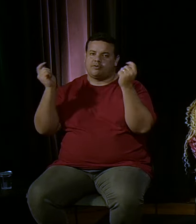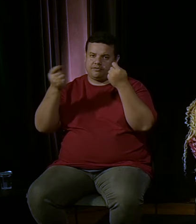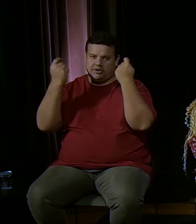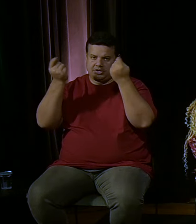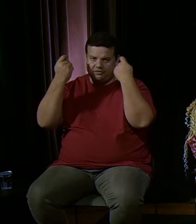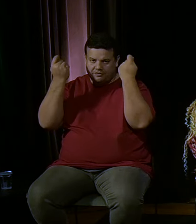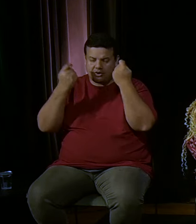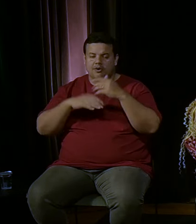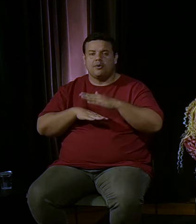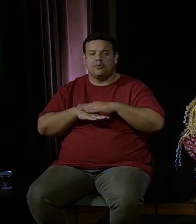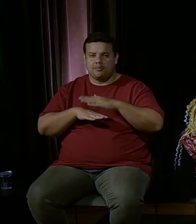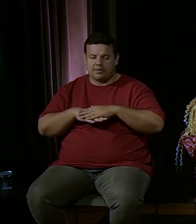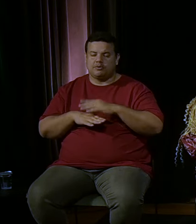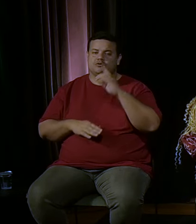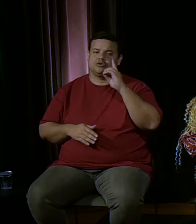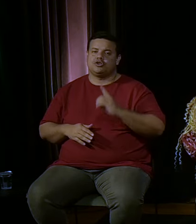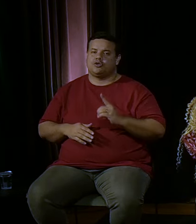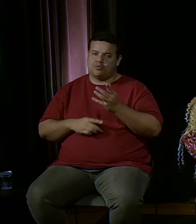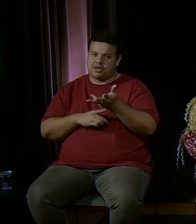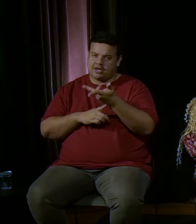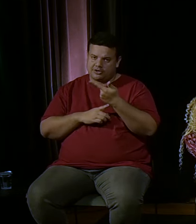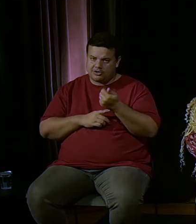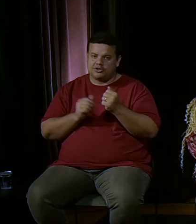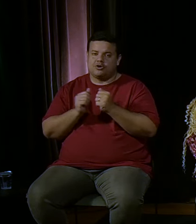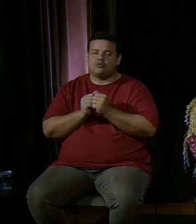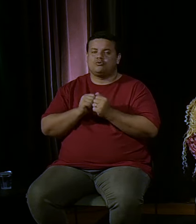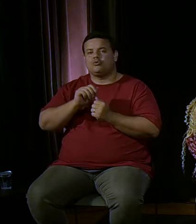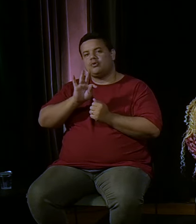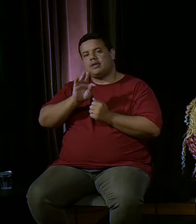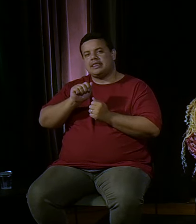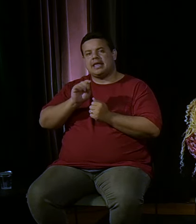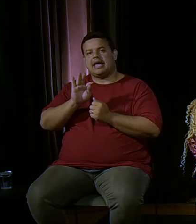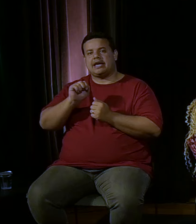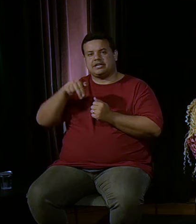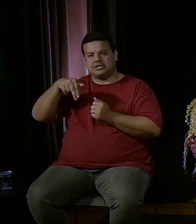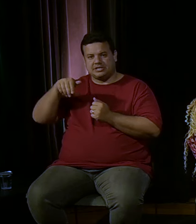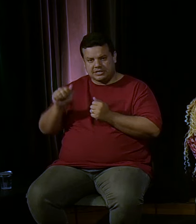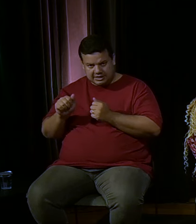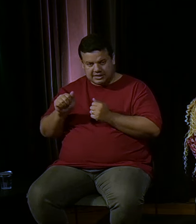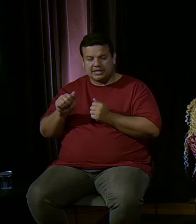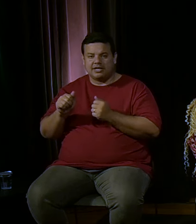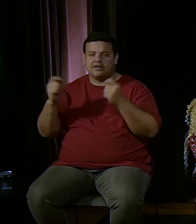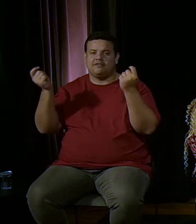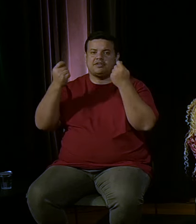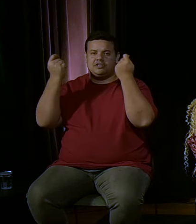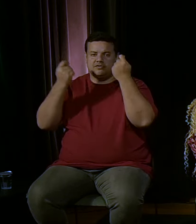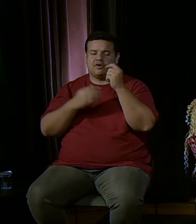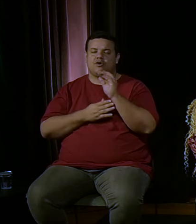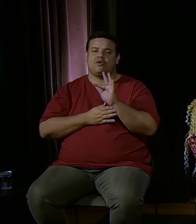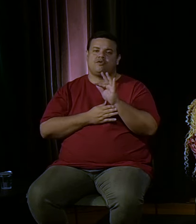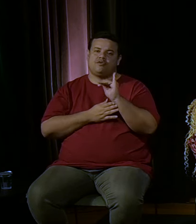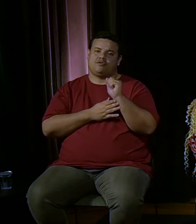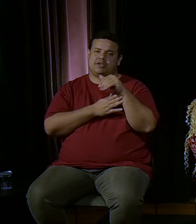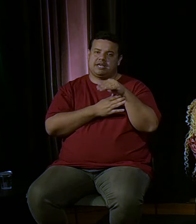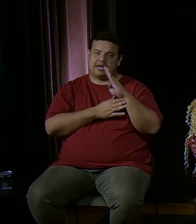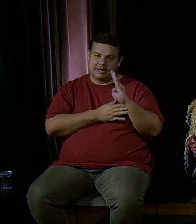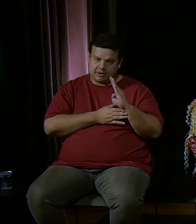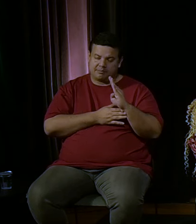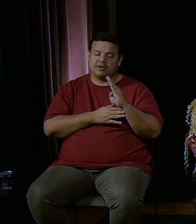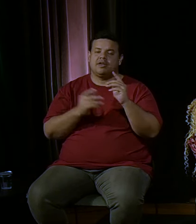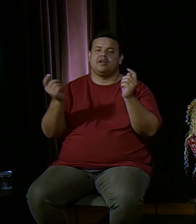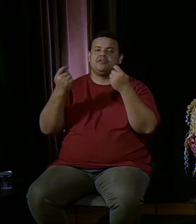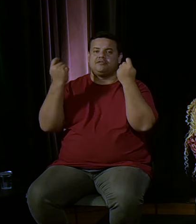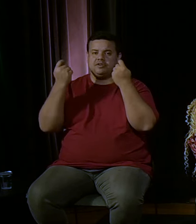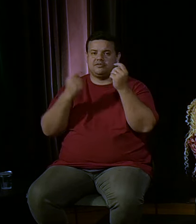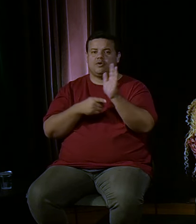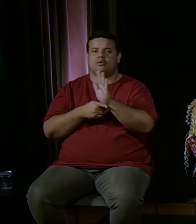Sou curadora, sou diretora artística junto com a Tatiana Carvalho Costa do FIAMB, que é um festival de cinema negro organizado pela